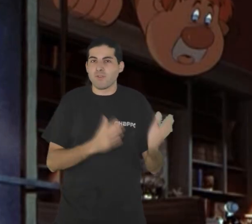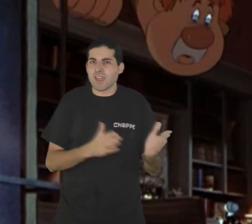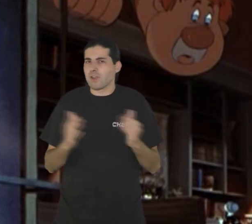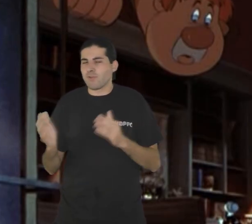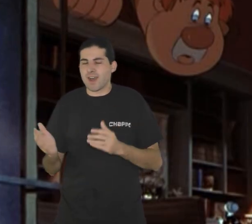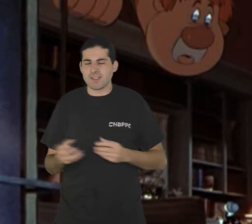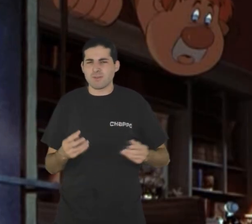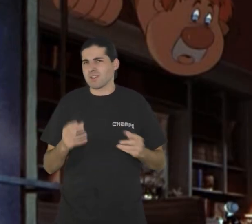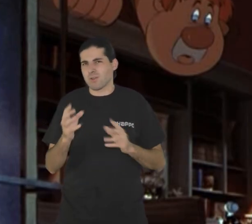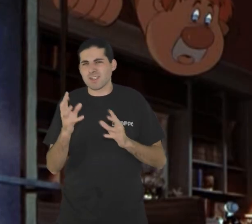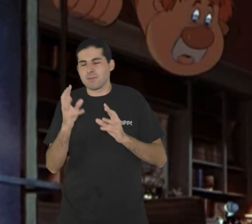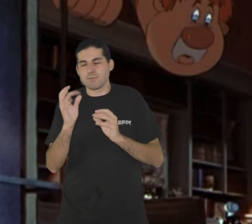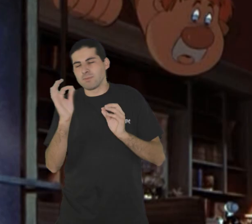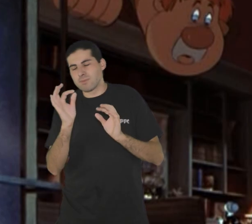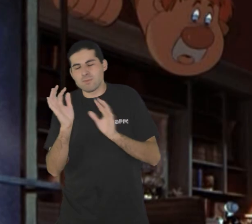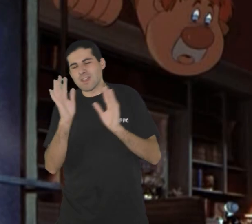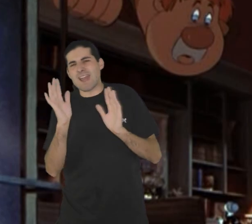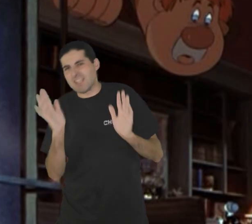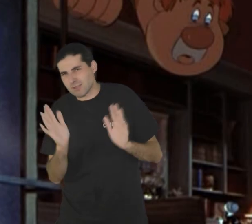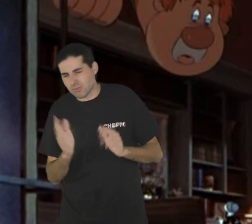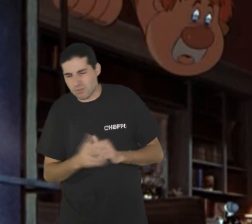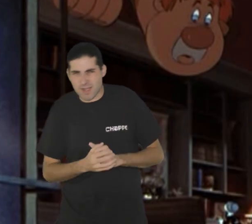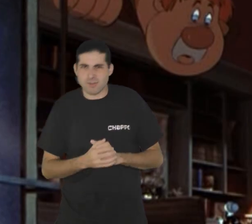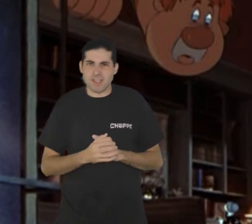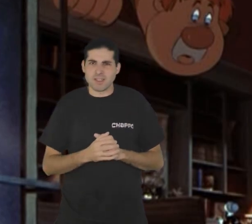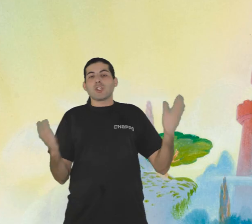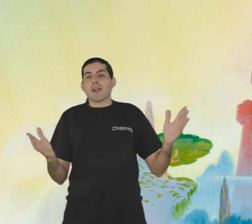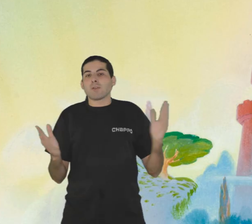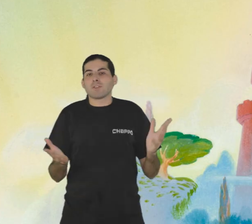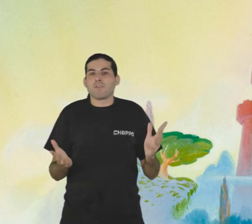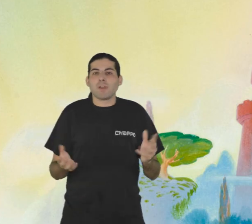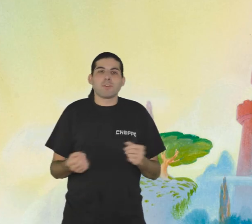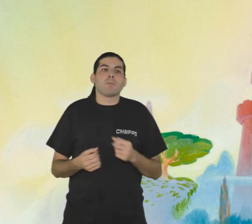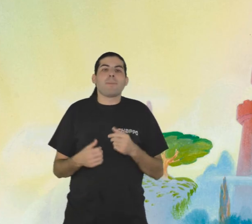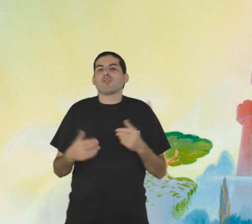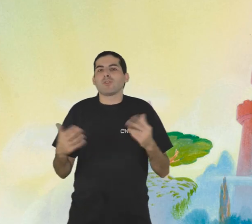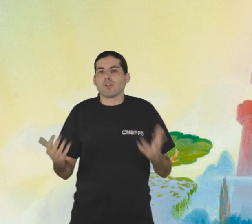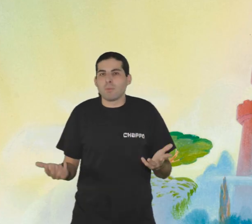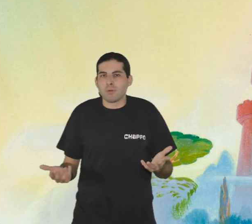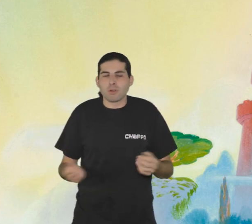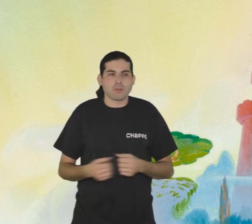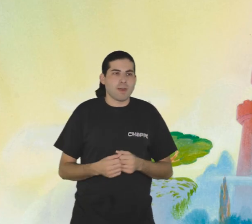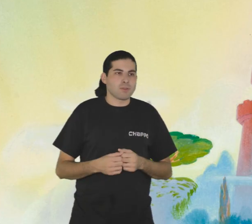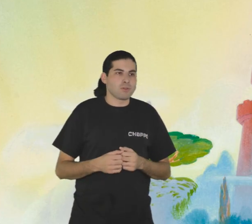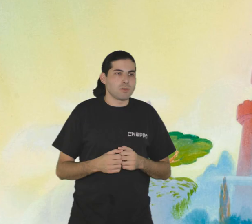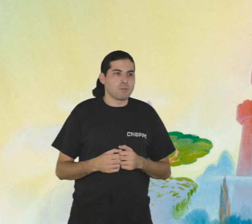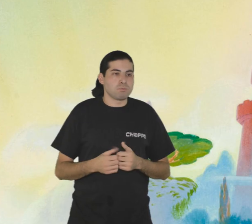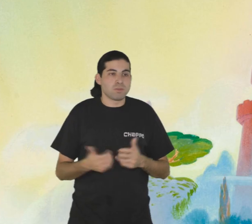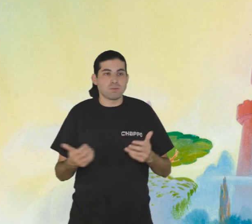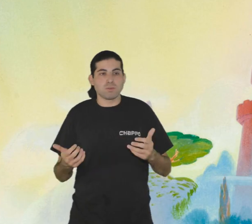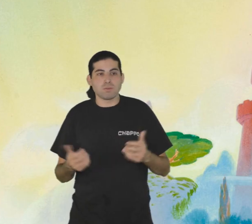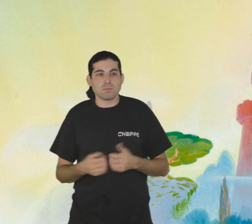storie siano vere o false. Questa è una cosa che carina, tutto sommato, dai. In generale questo film non mi è piaciuto troppo, l'ho trovato